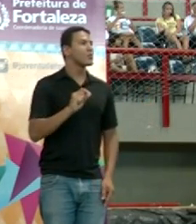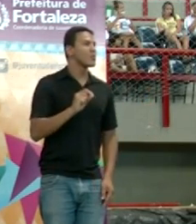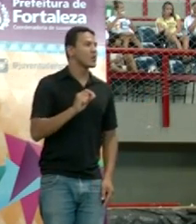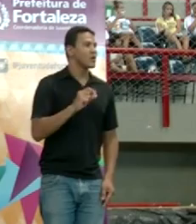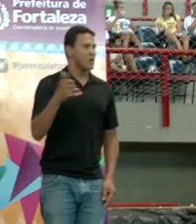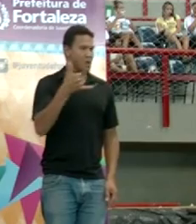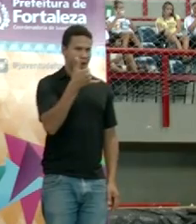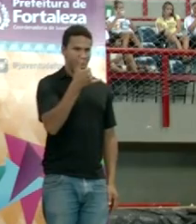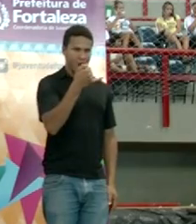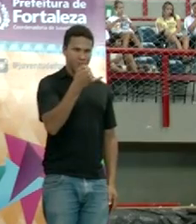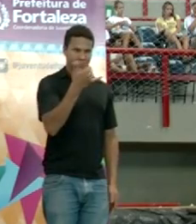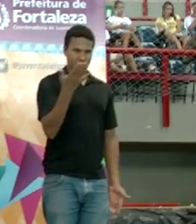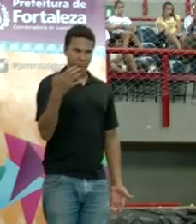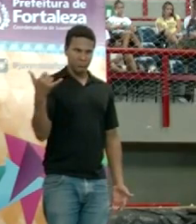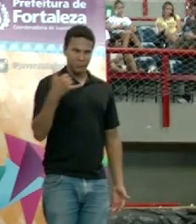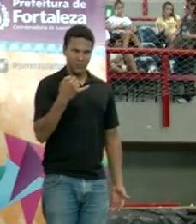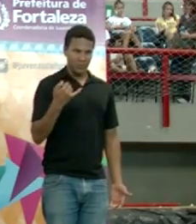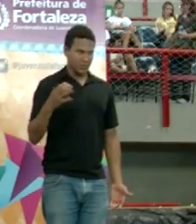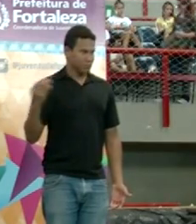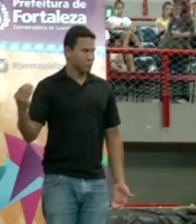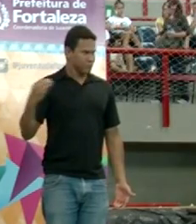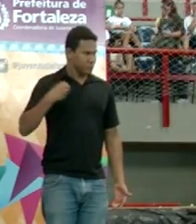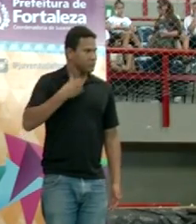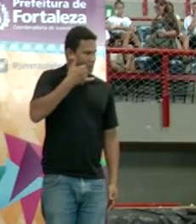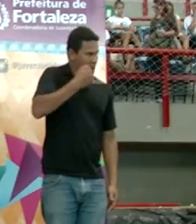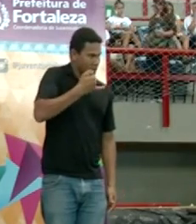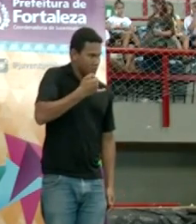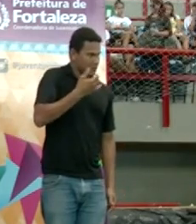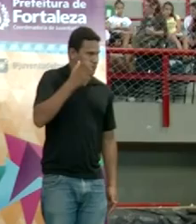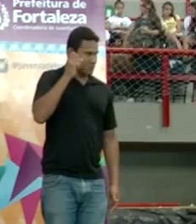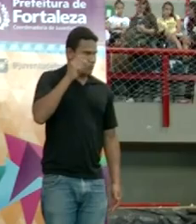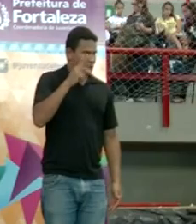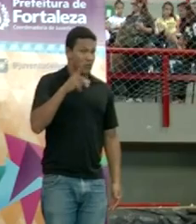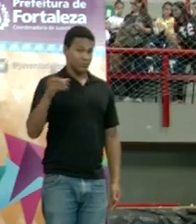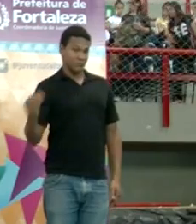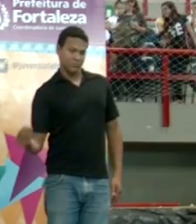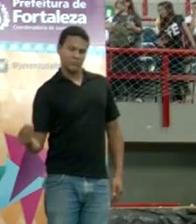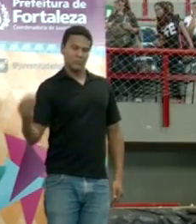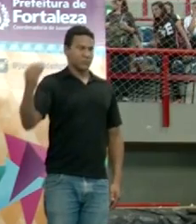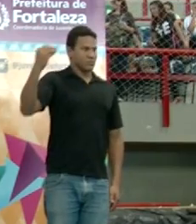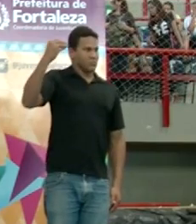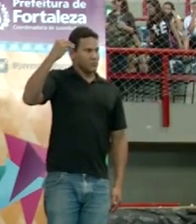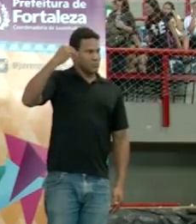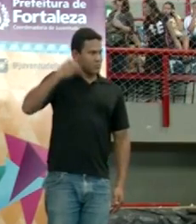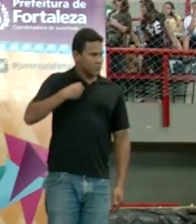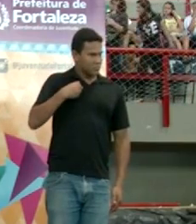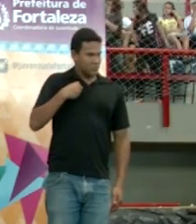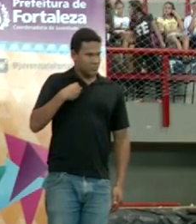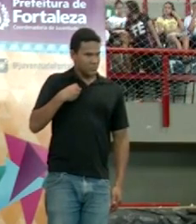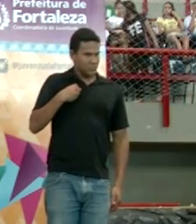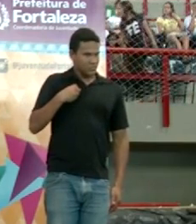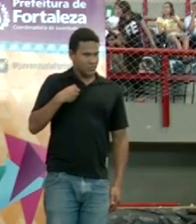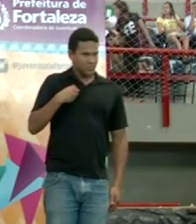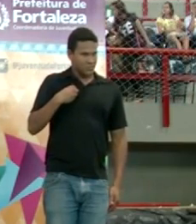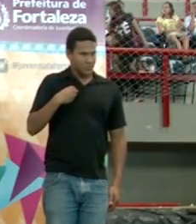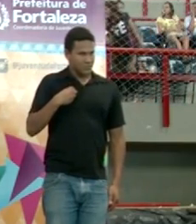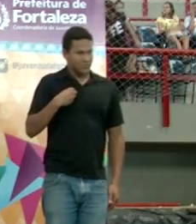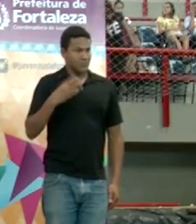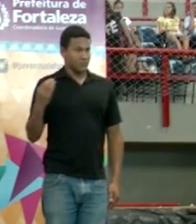fornecer a Roberto, meu cavaleiro, condições dele lutar. Dar-te-ei, no verbo que dá as